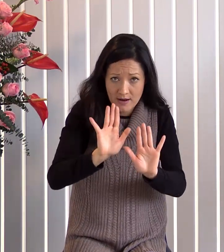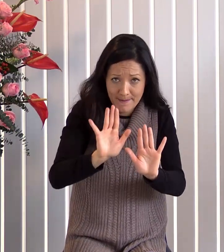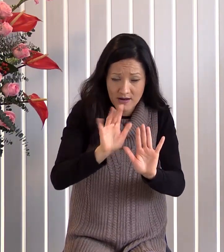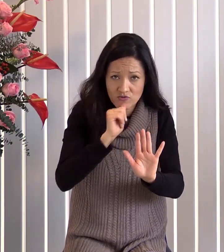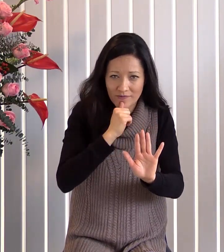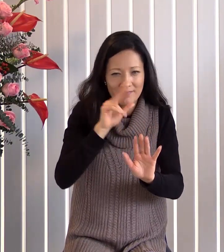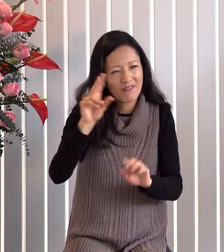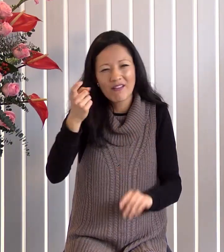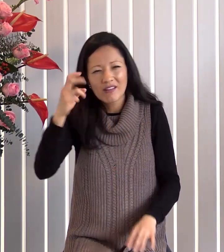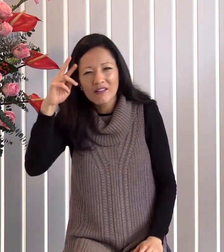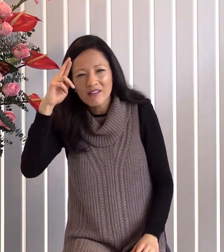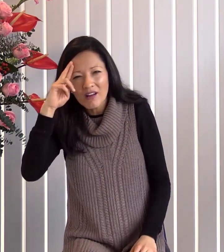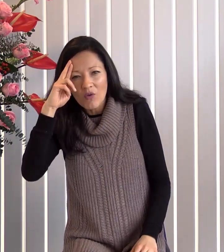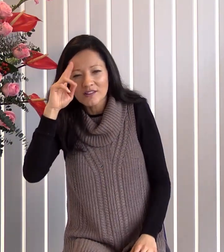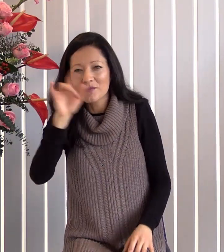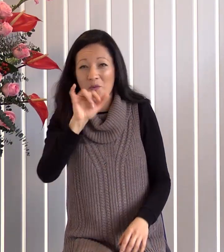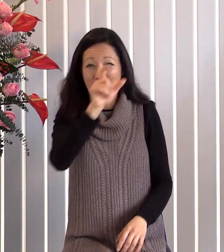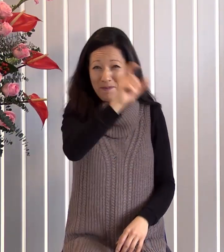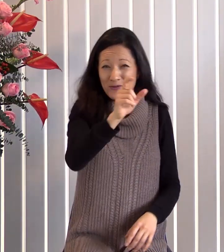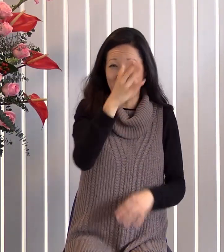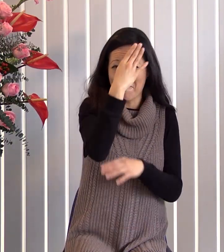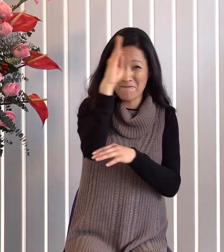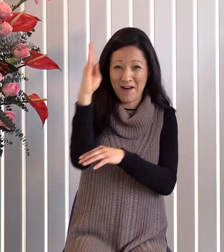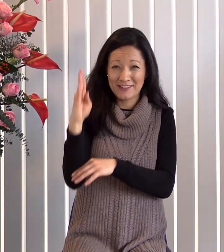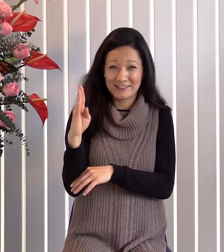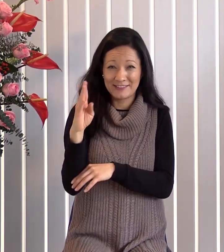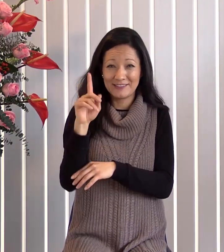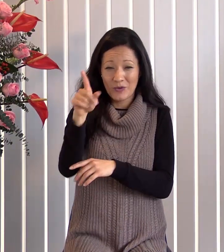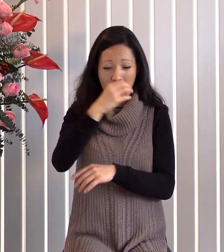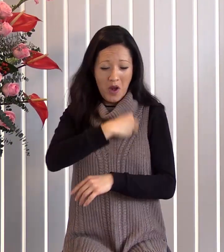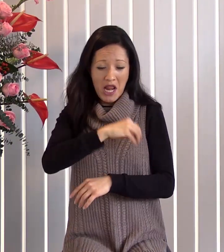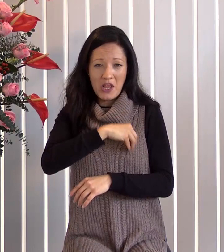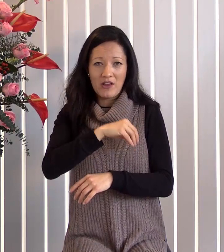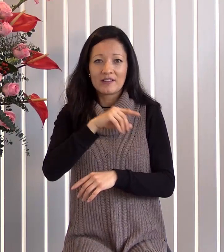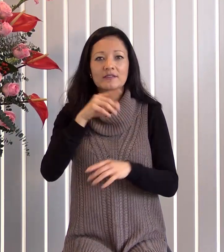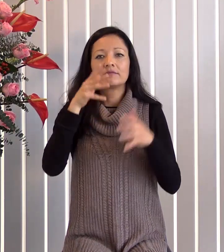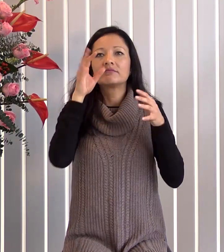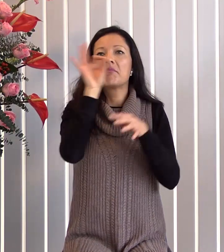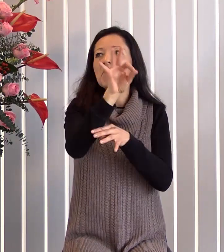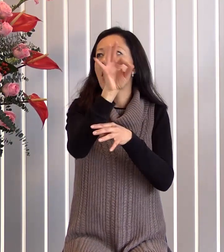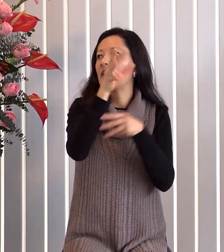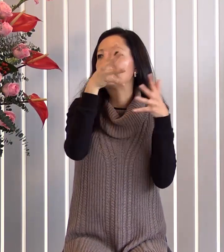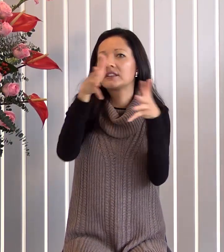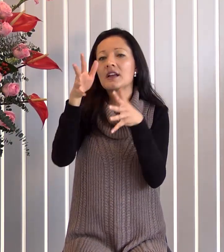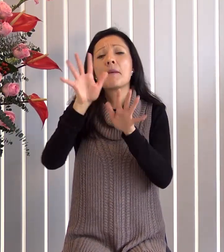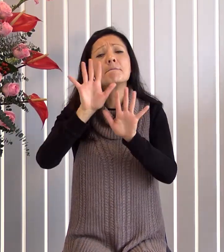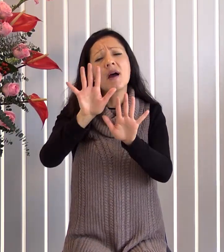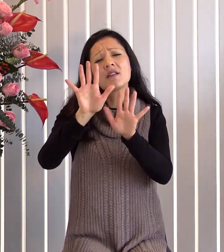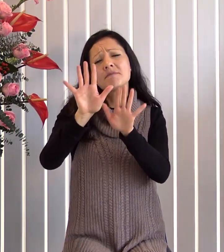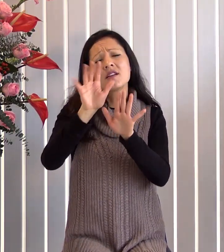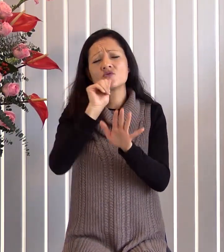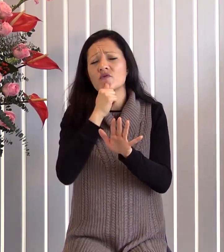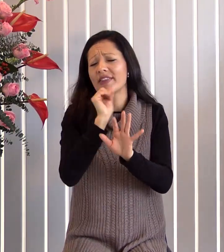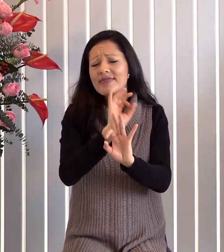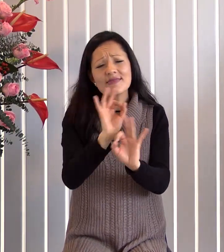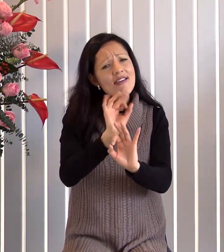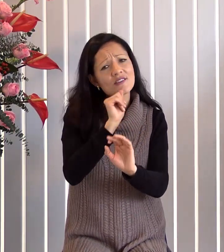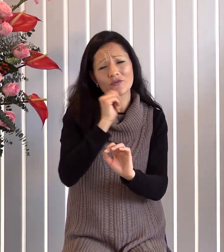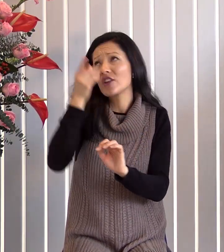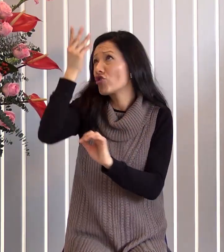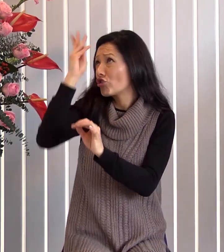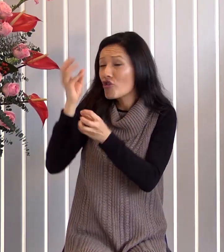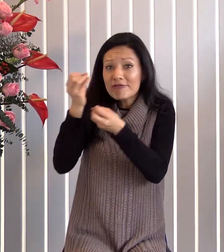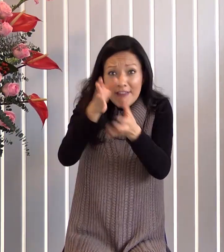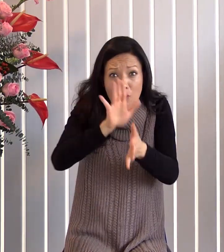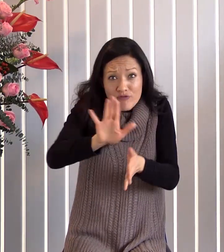reconocen abiertamente como los brasileros, pero a la final predican pares de eso, o sea, más morrongos todavía, ¿no? No, el Señor no quiere